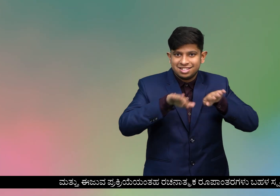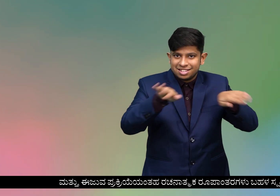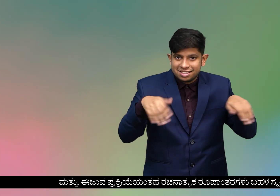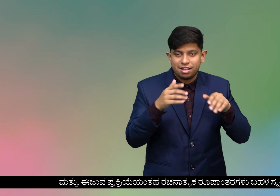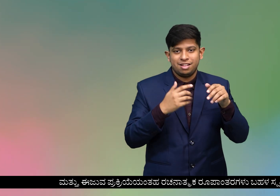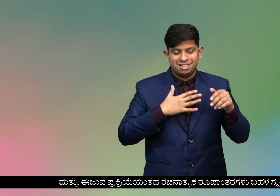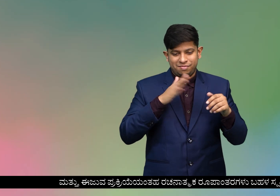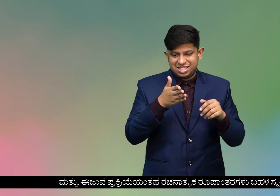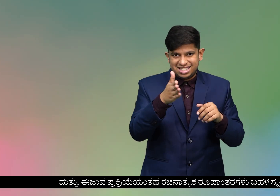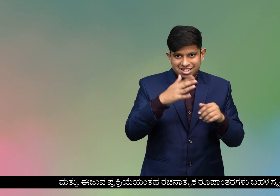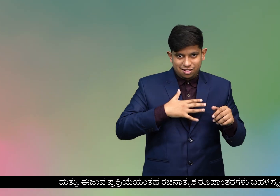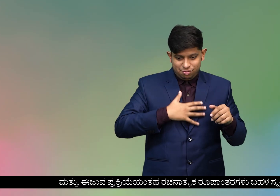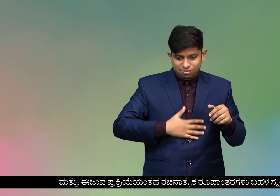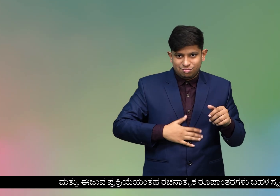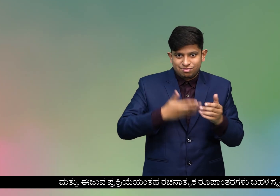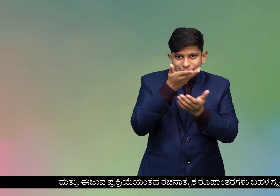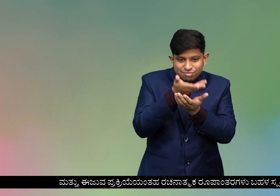ಬಹಳ ಸ್ಪಷ್ಟವಾಗಿವೆ.